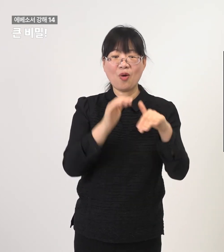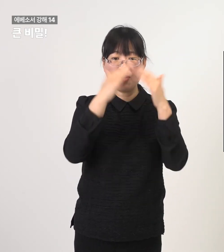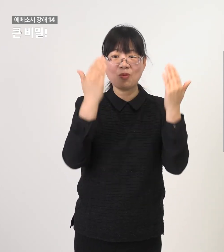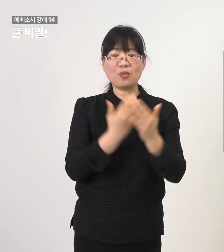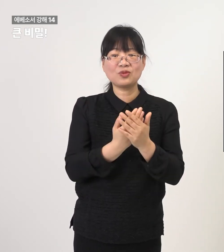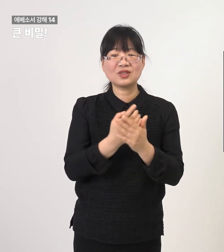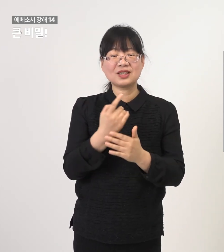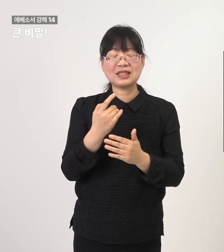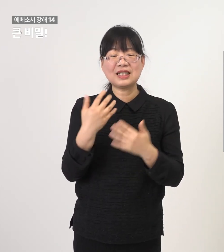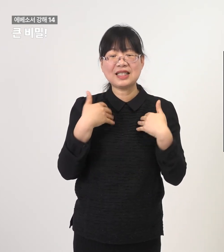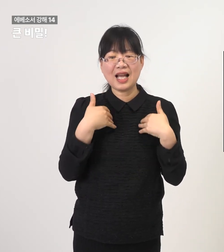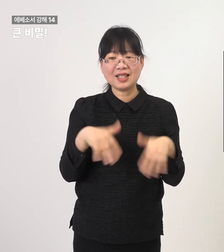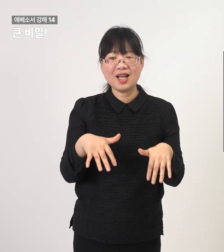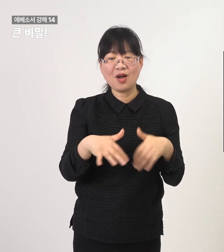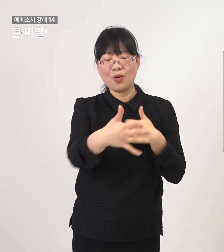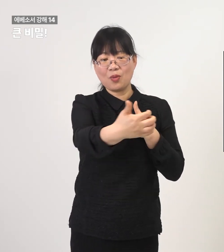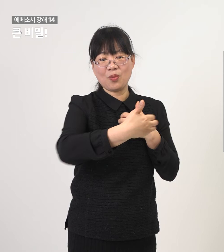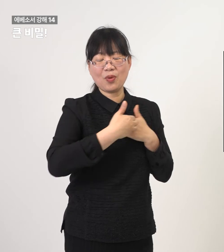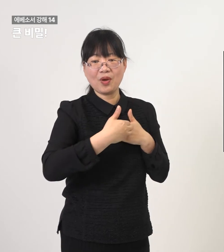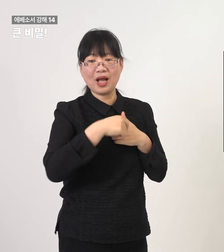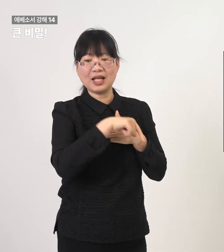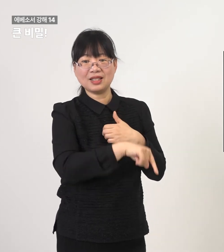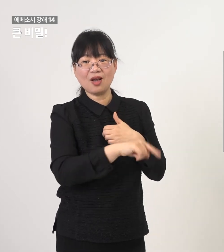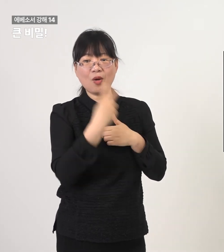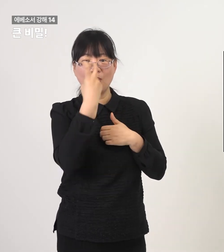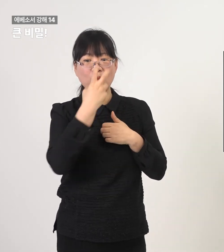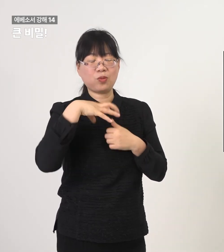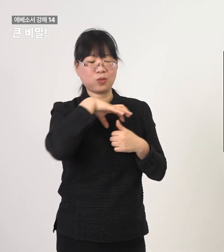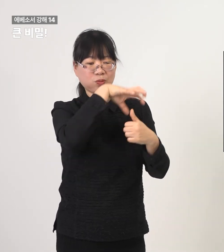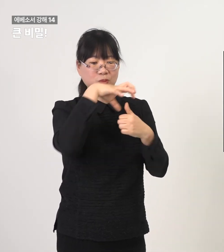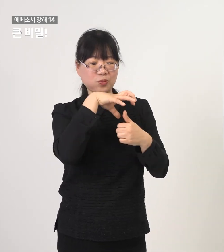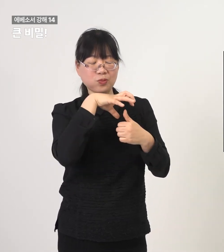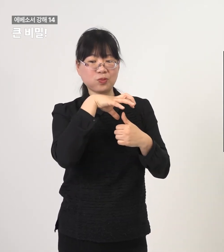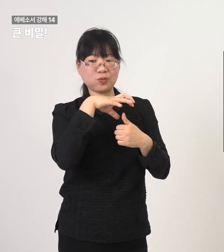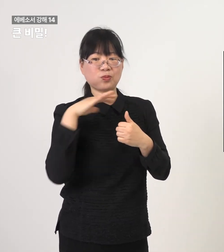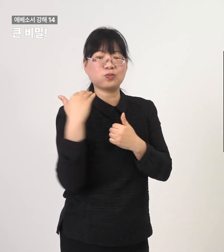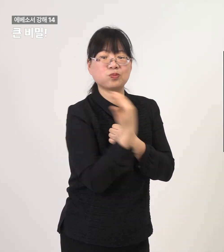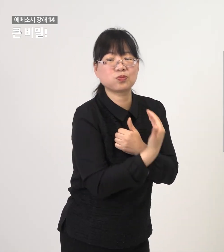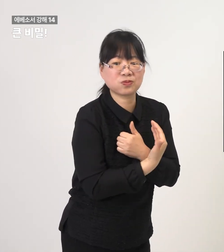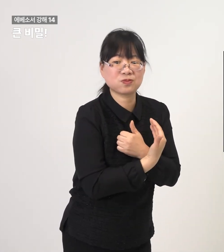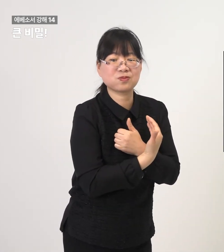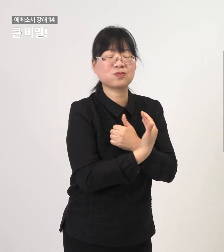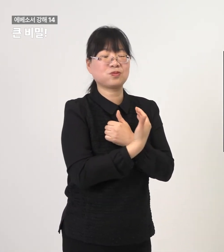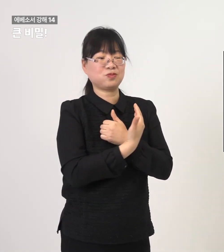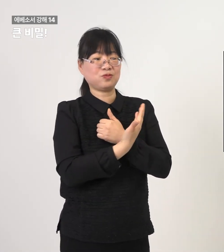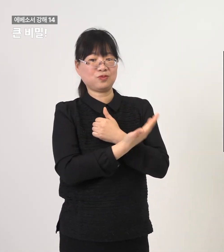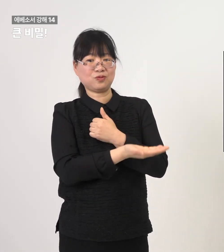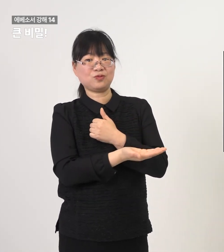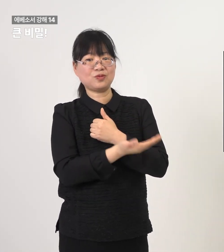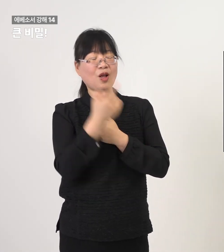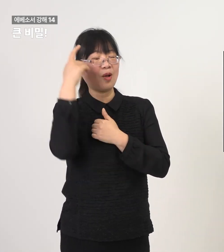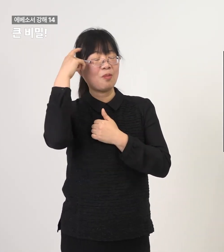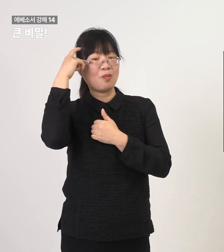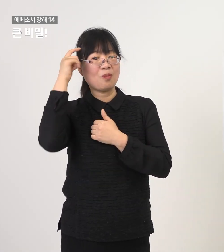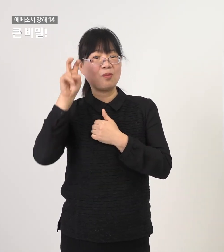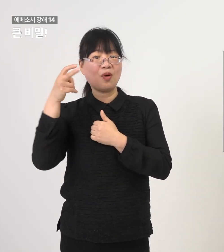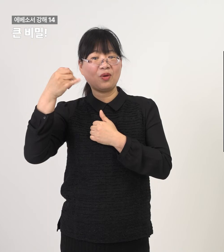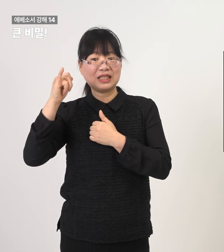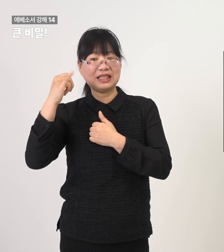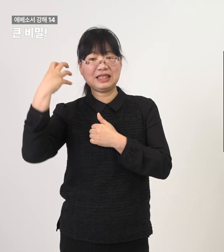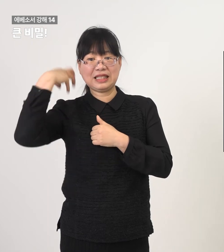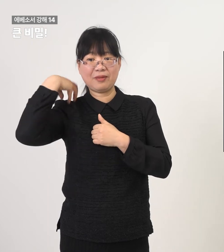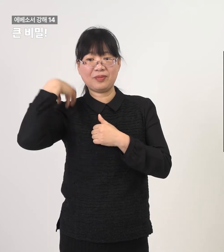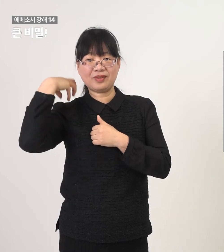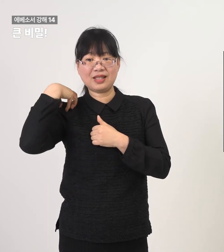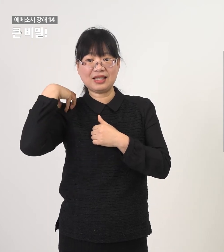그 약해서 공격받는 부분을 디펜스하고 보호해 주는 것이 머리가 해야